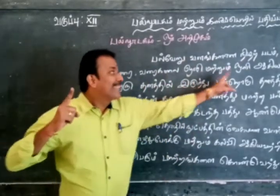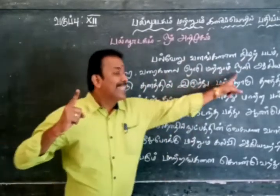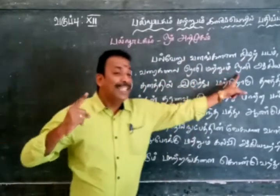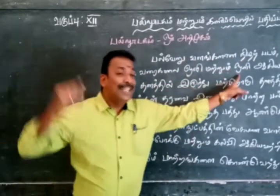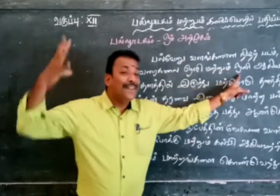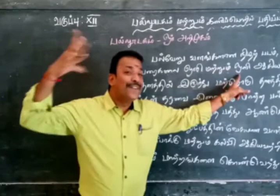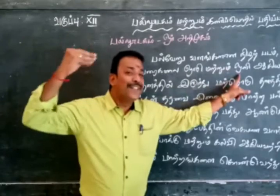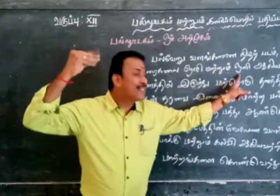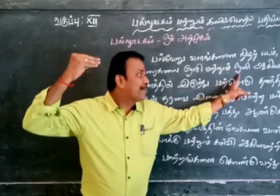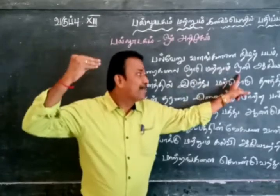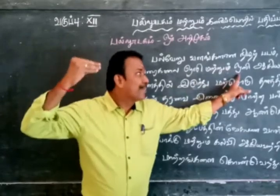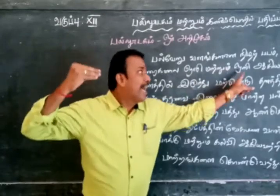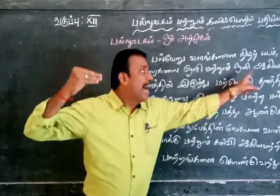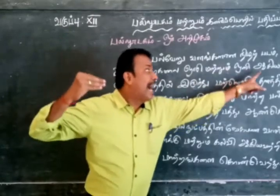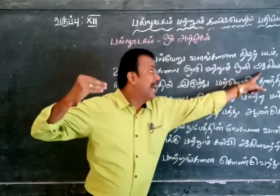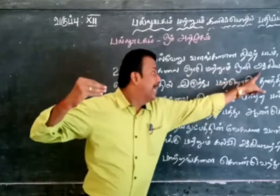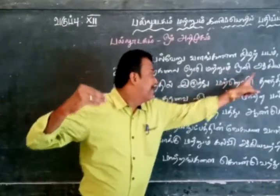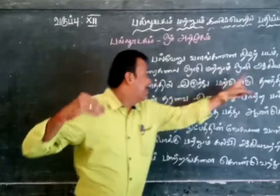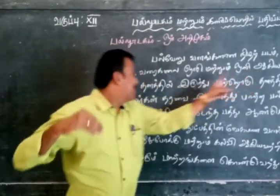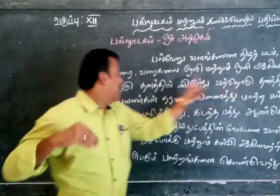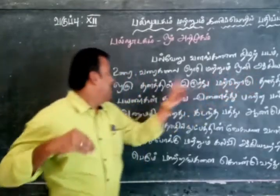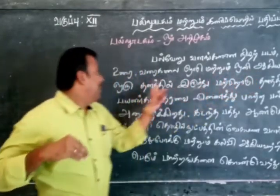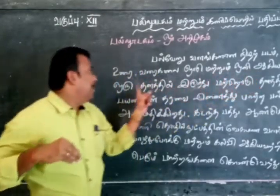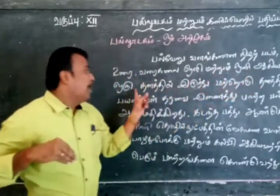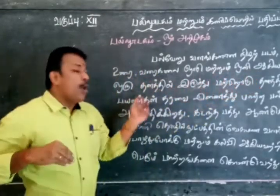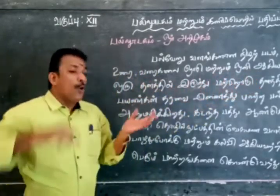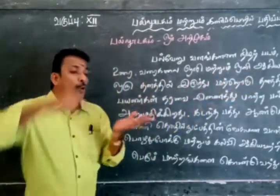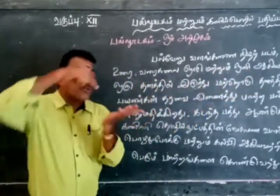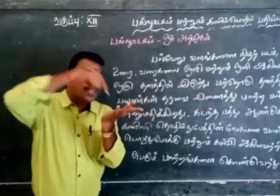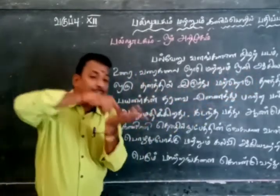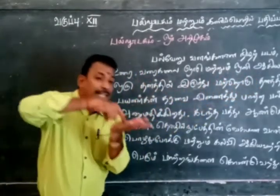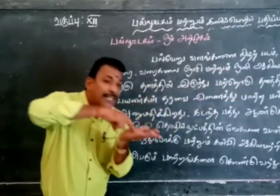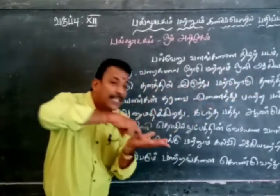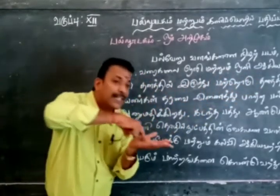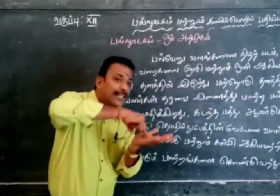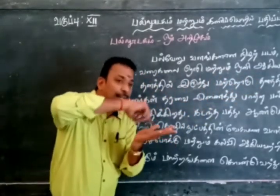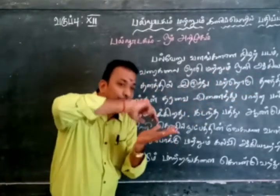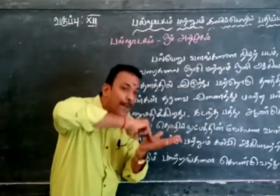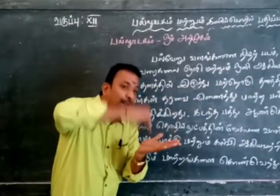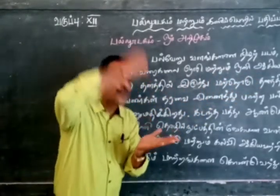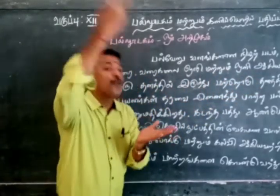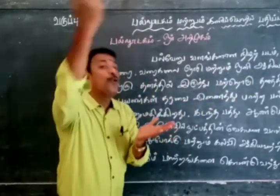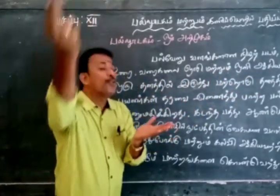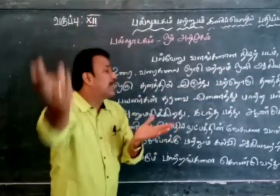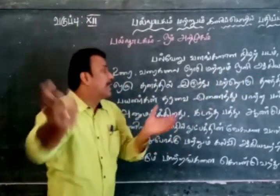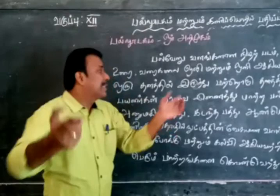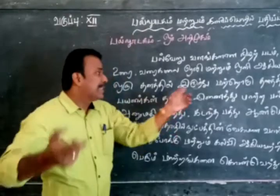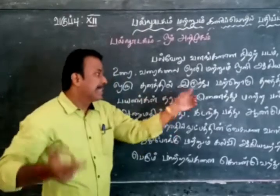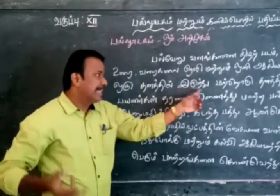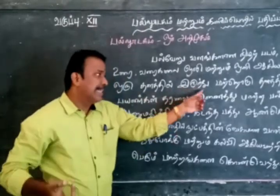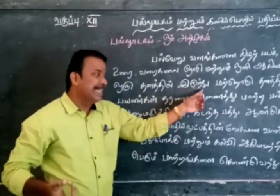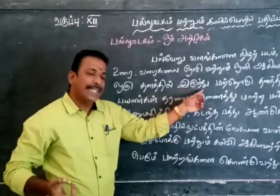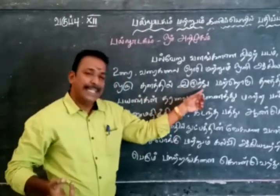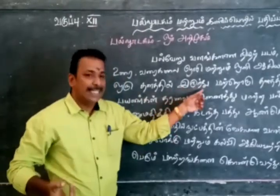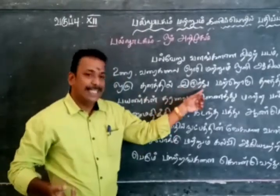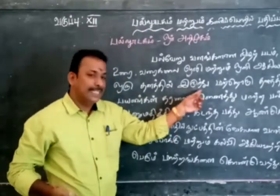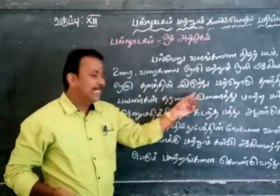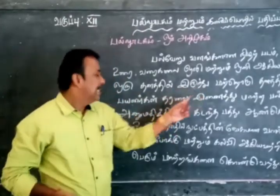இது வெளிச்சம் ஆகியவற்றை ஒரு தளத்திலிருந்து மற்றொரு தளத்திற்கு